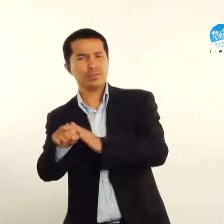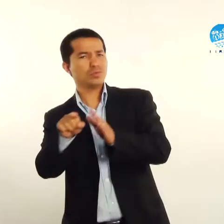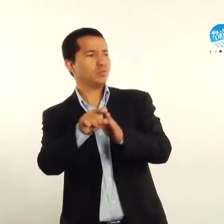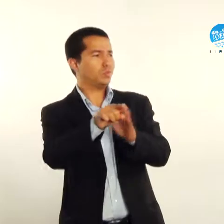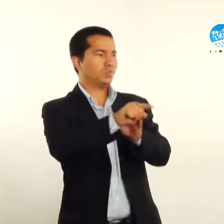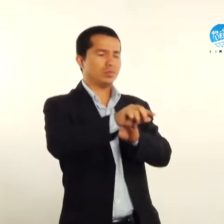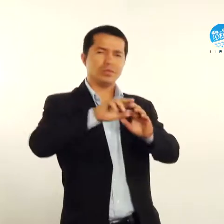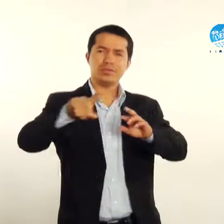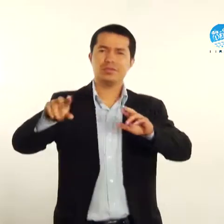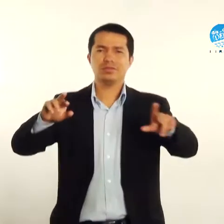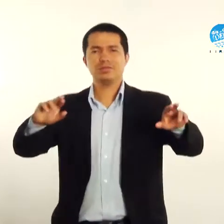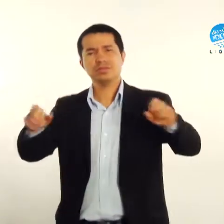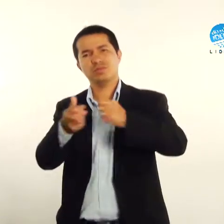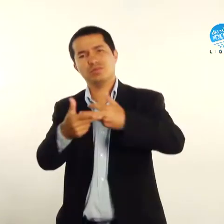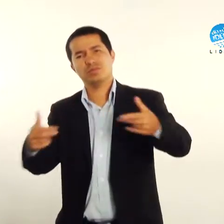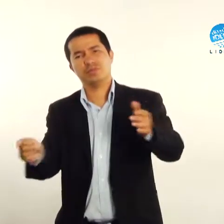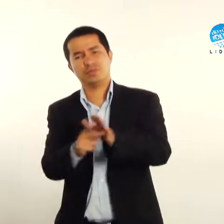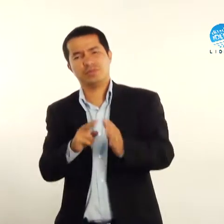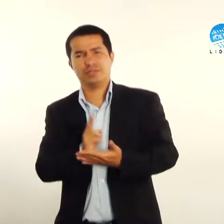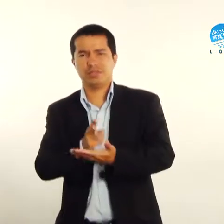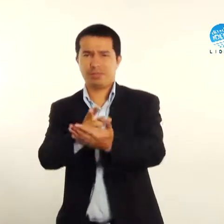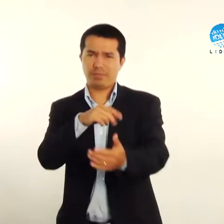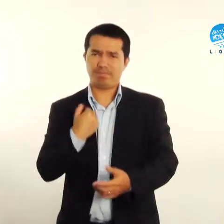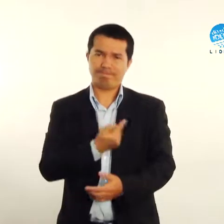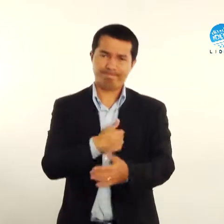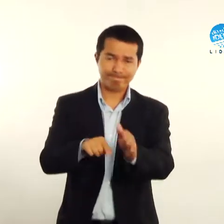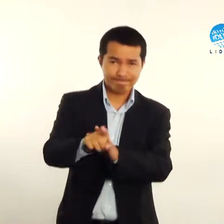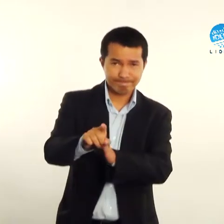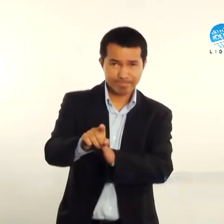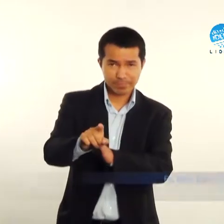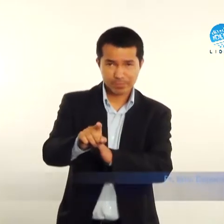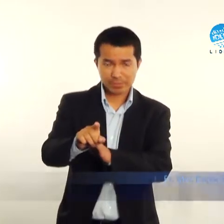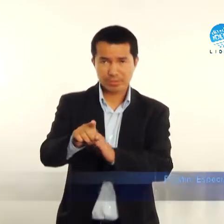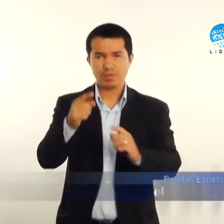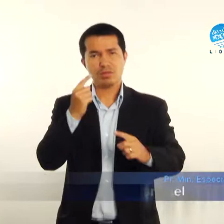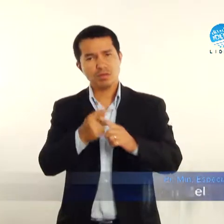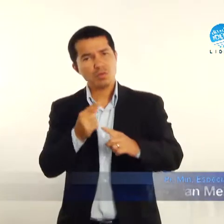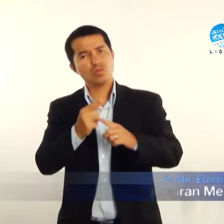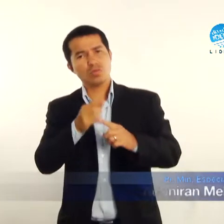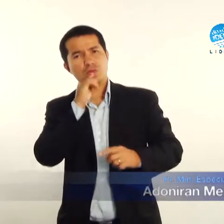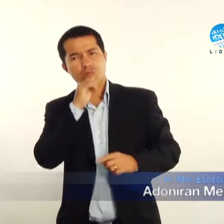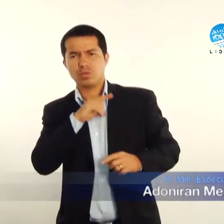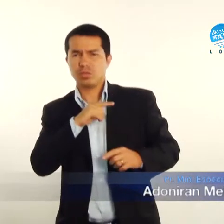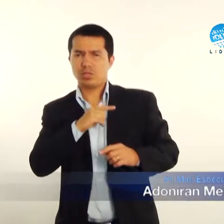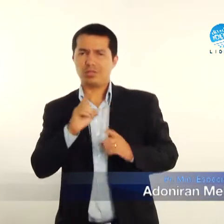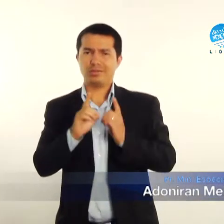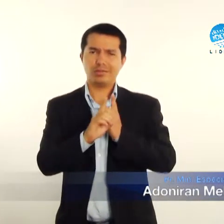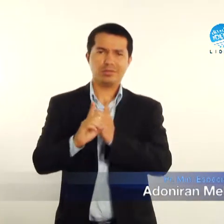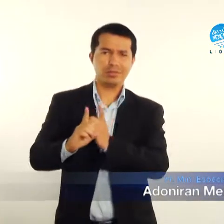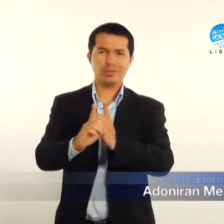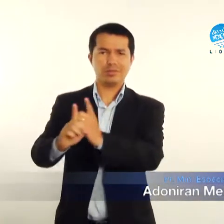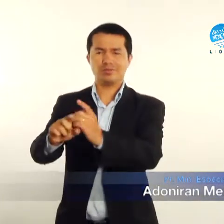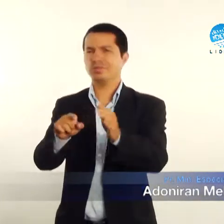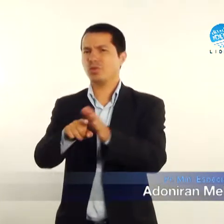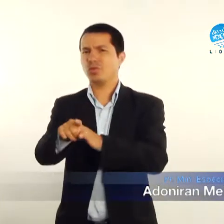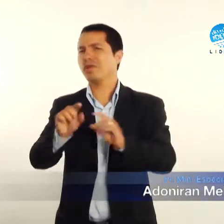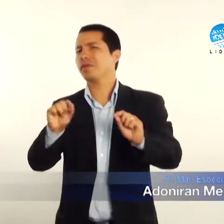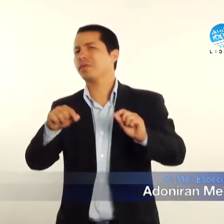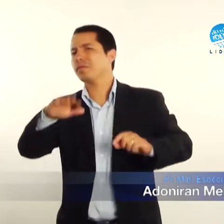interessante perceber que não era a primeira vez que eles perguntavam algo assim ou discutiam algo assim.